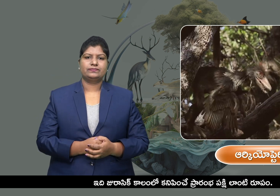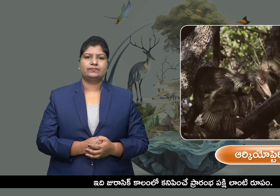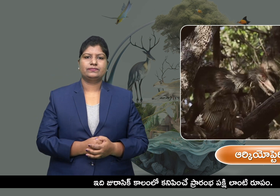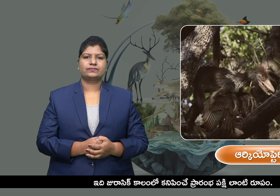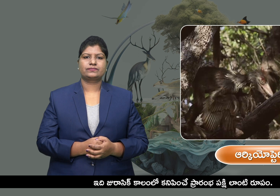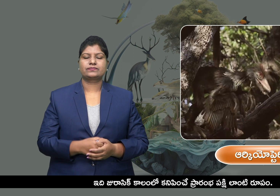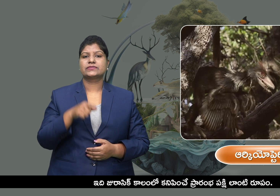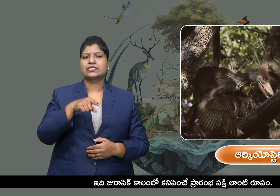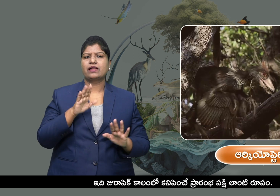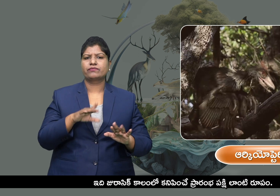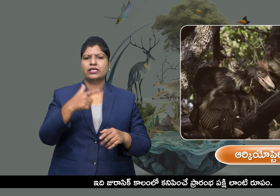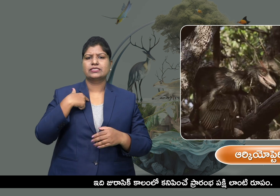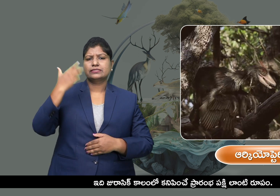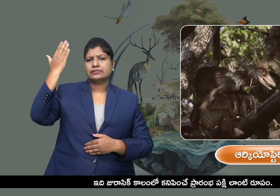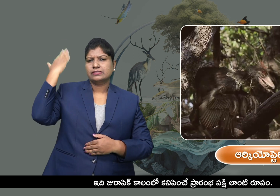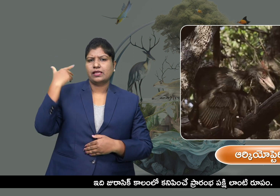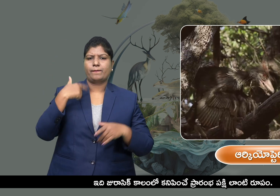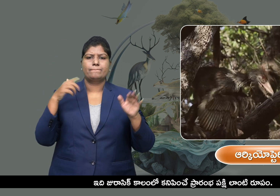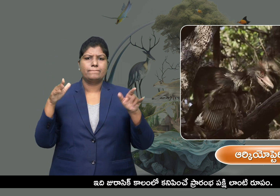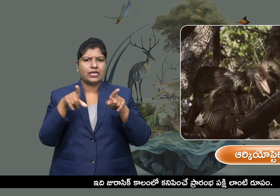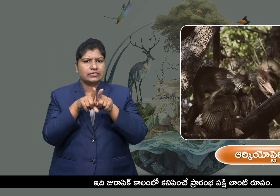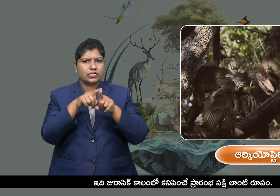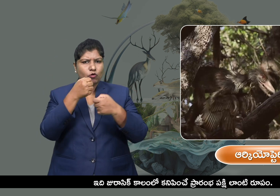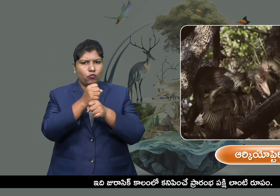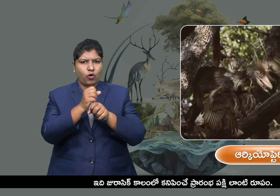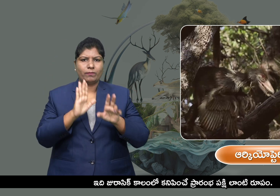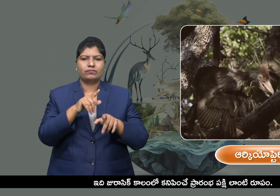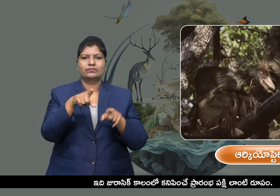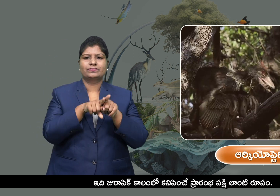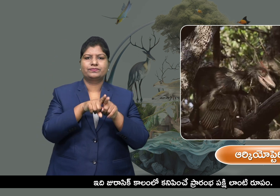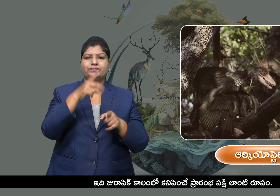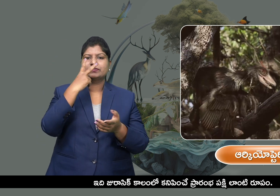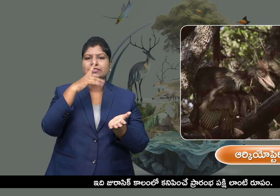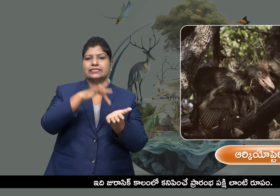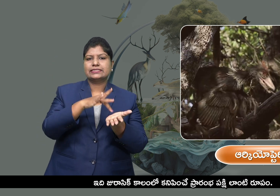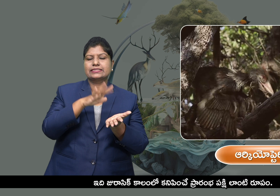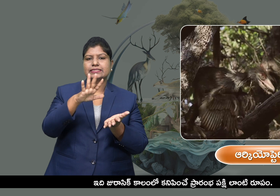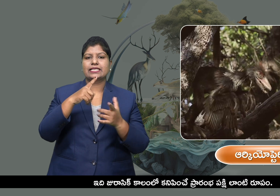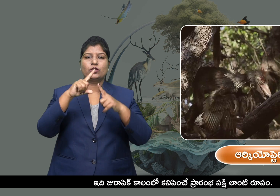ఇది జురాసిక్ కాలంలో కనిపించే ప్రారంభ పక్షి లాంటి రూపం.